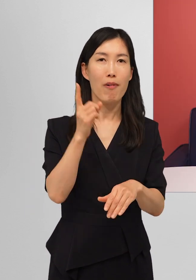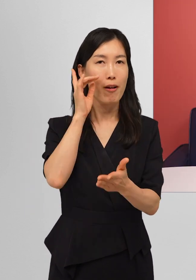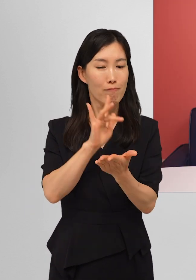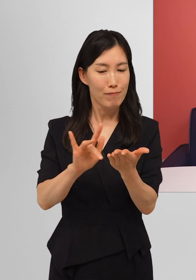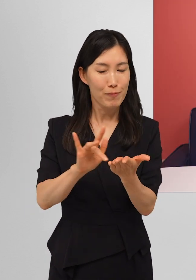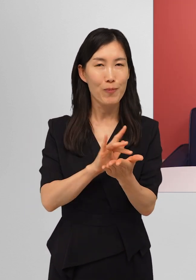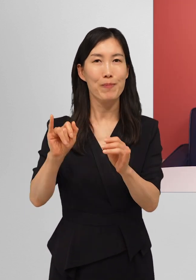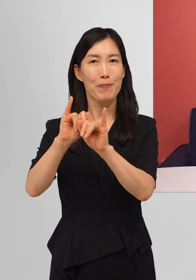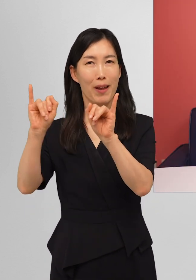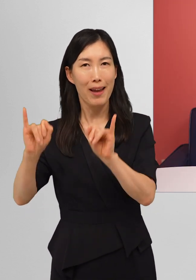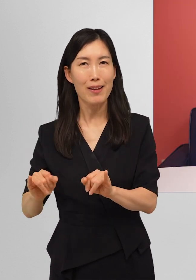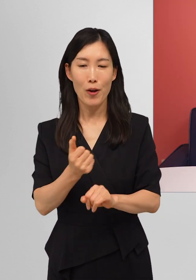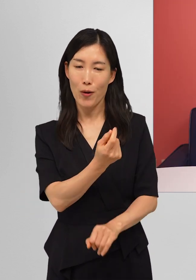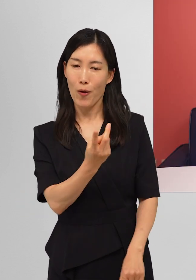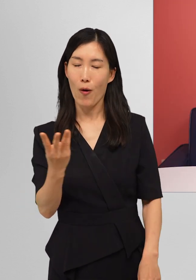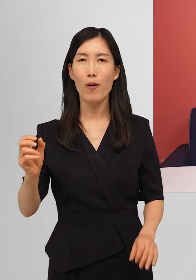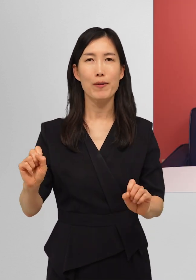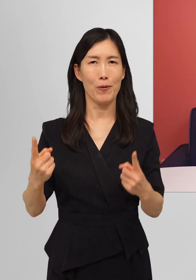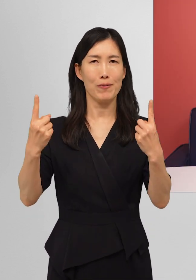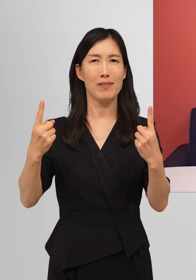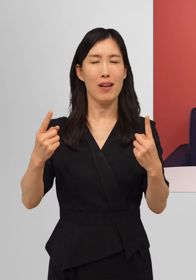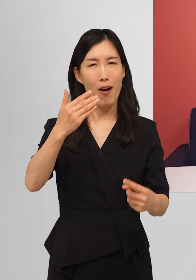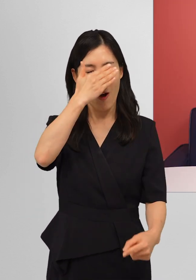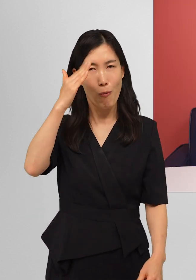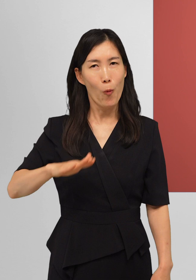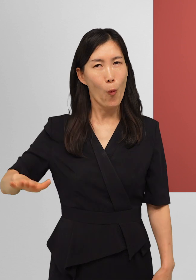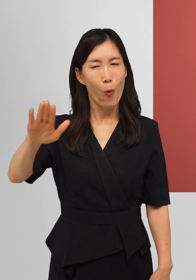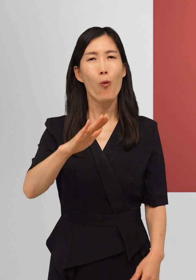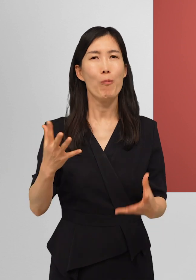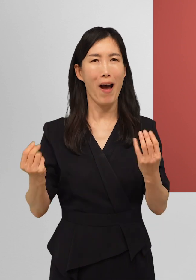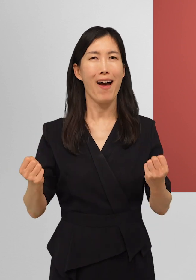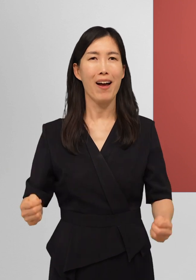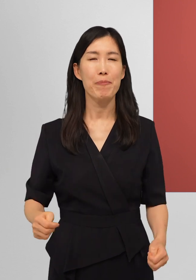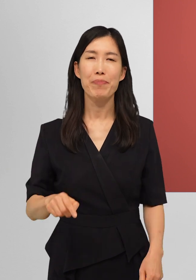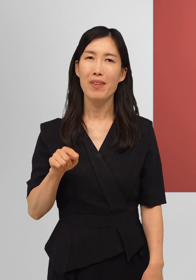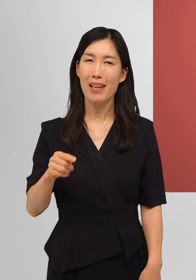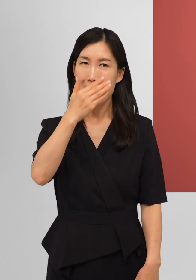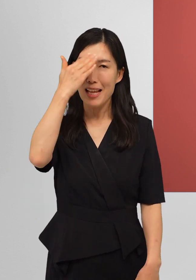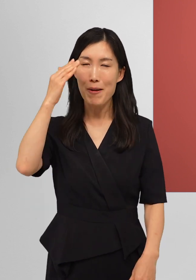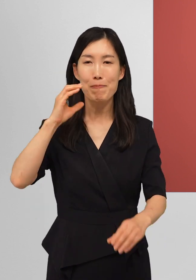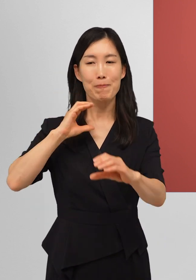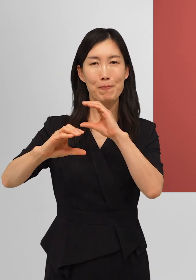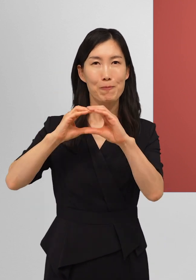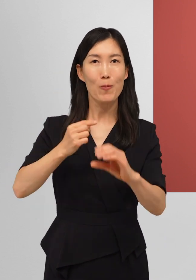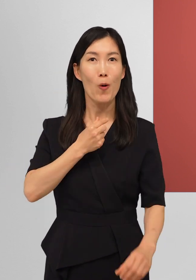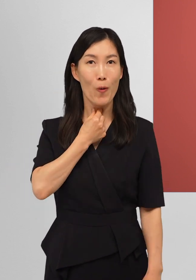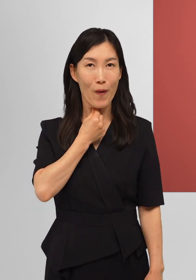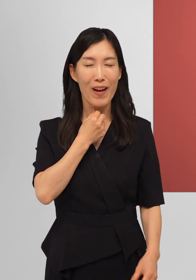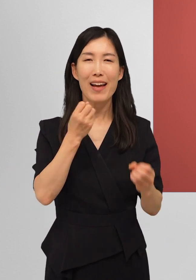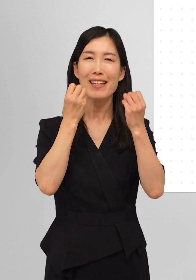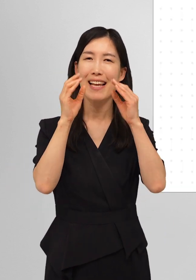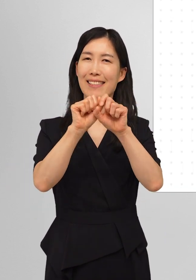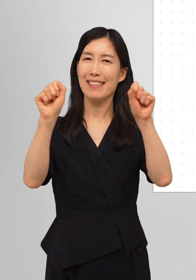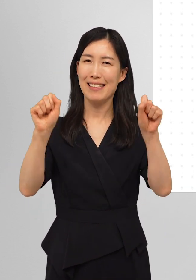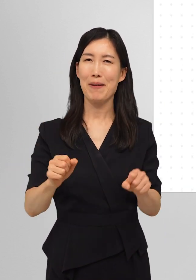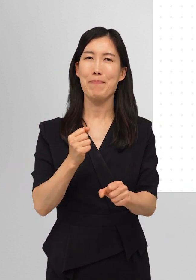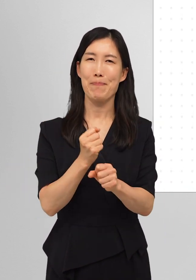이런 다방향 상호작용이 일상화되고 있거든요. 새로운 소통 플랫폼을 시작할 시점이 됐다라고